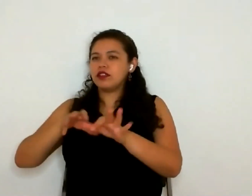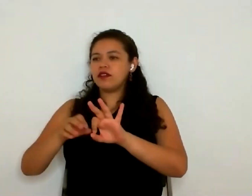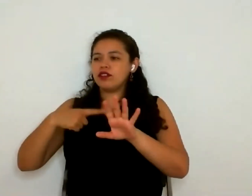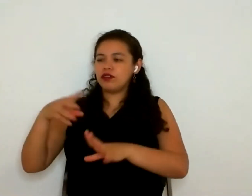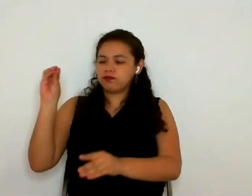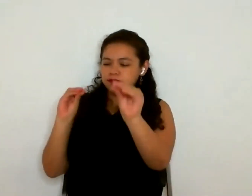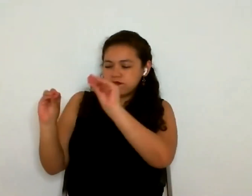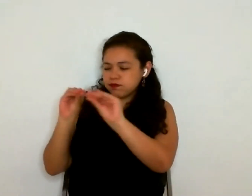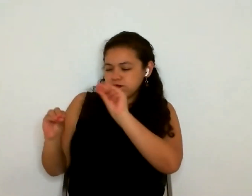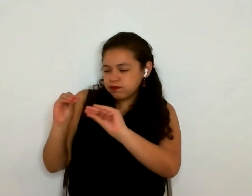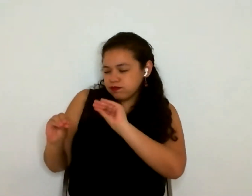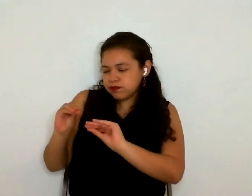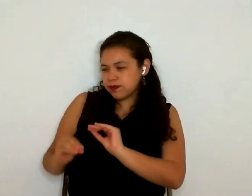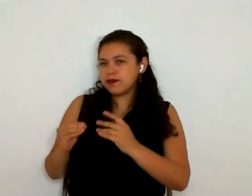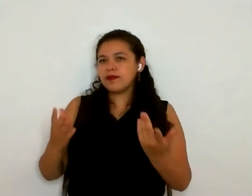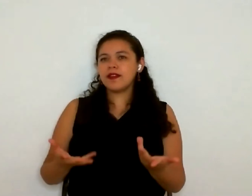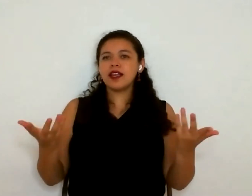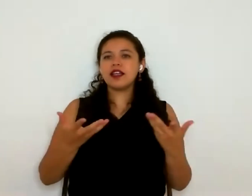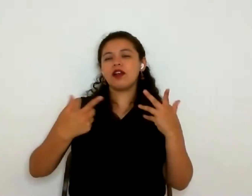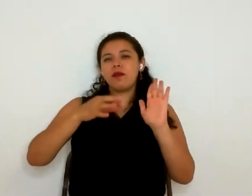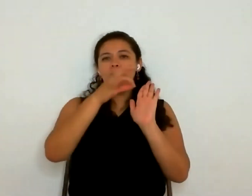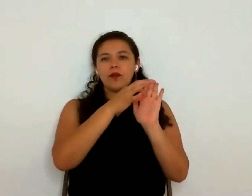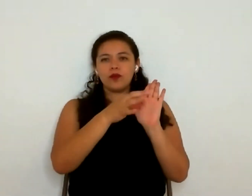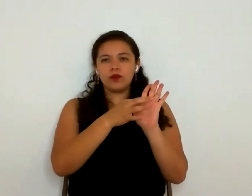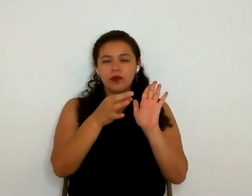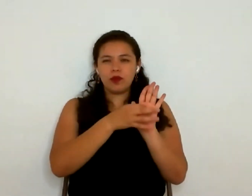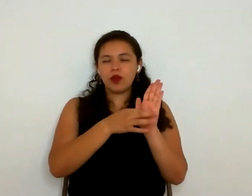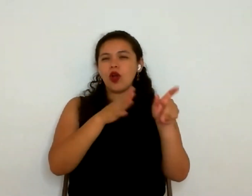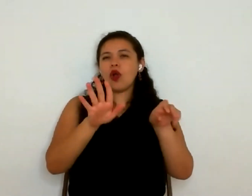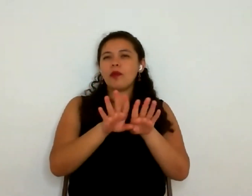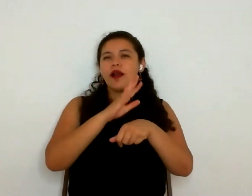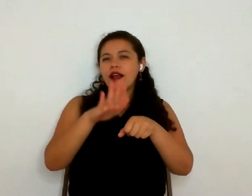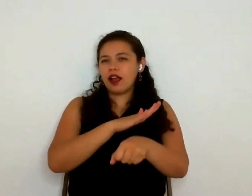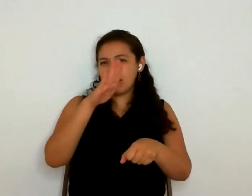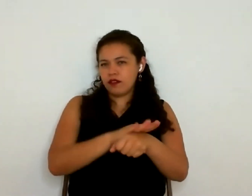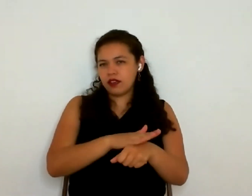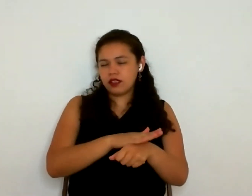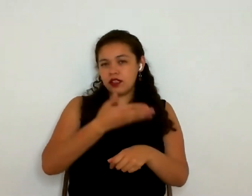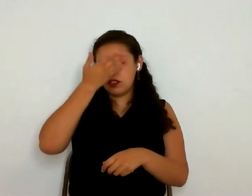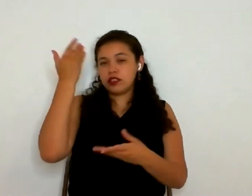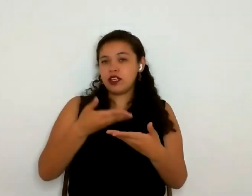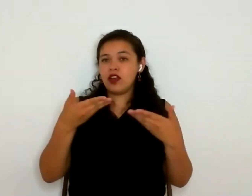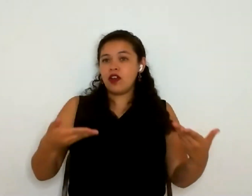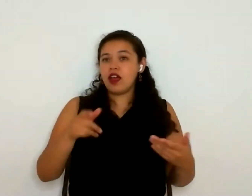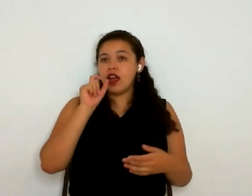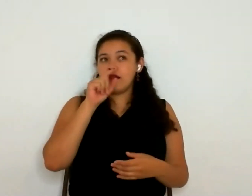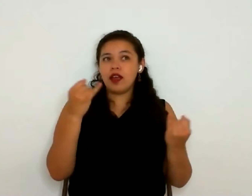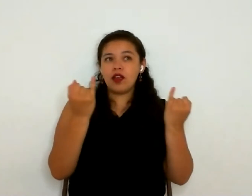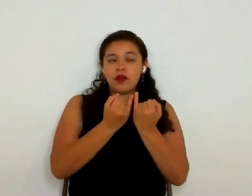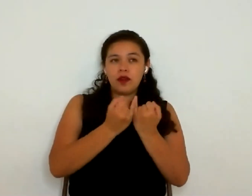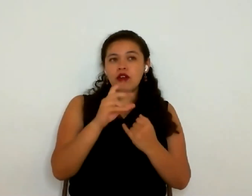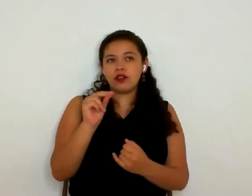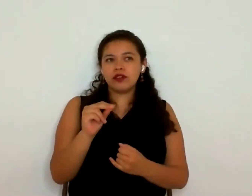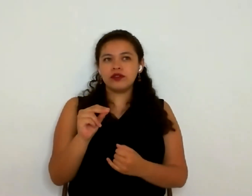aunque esto se realiza mediante puntos no sé si sea igual al del día de hoy y se parece